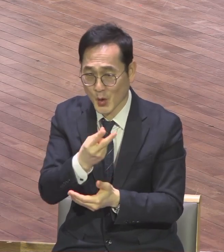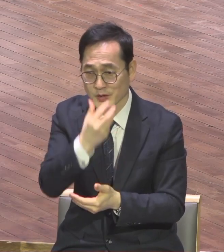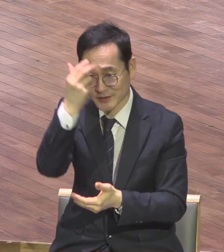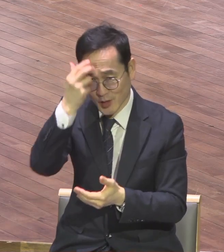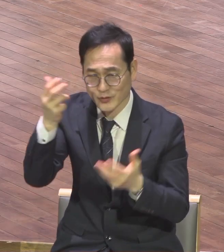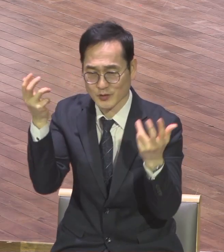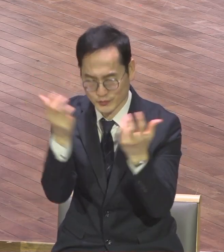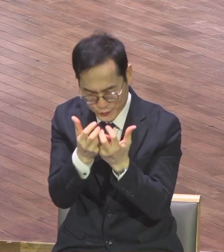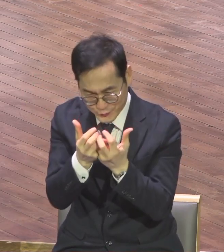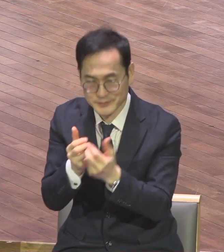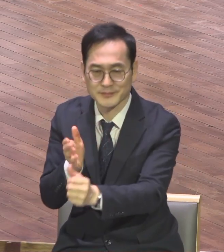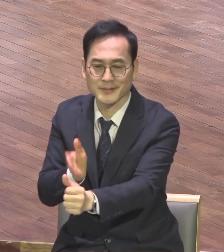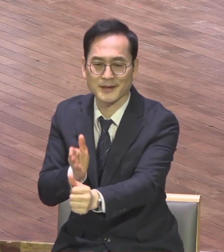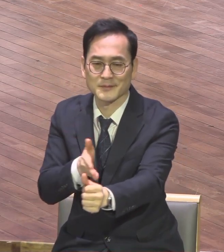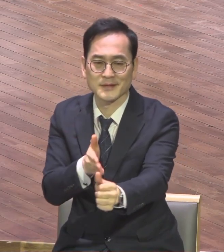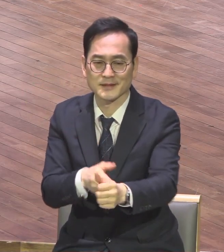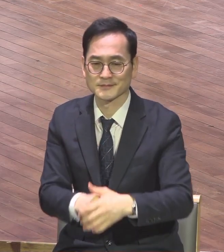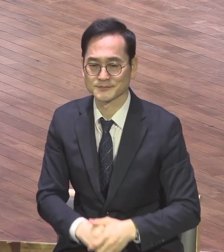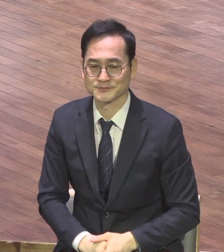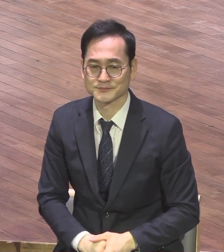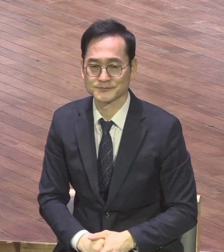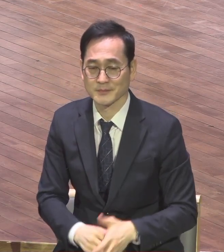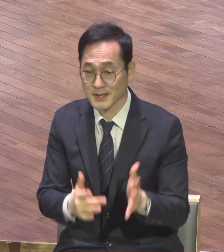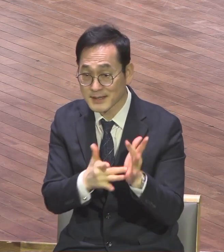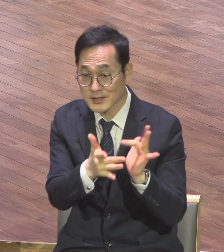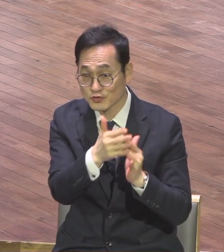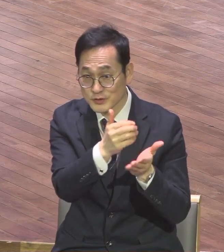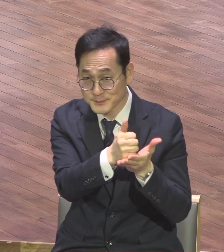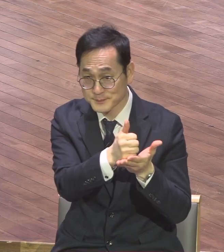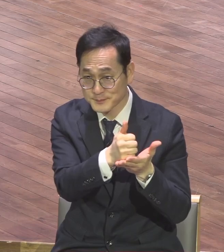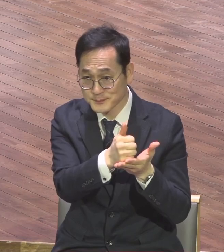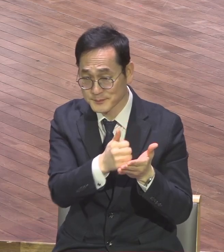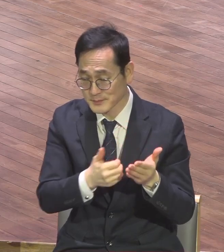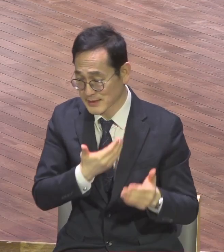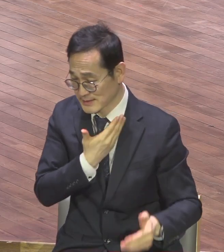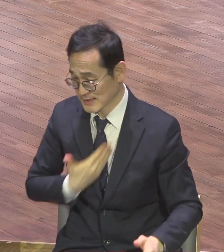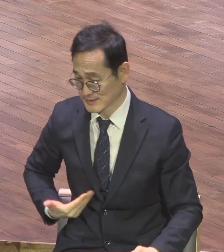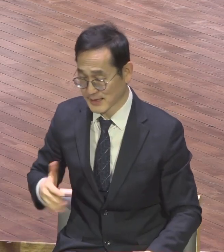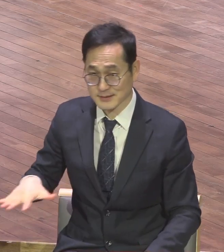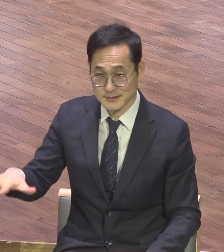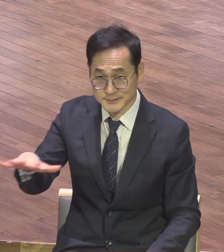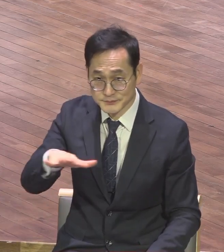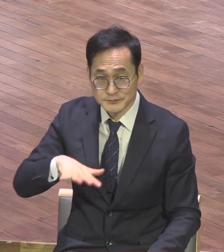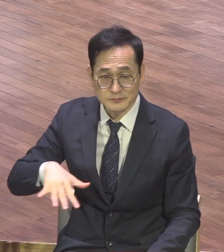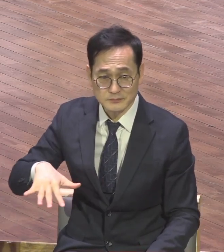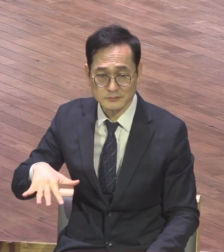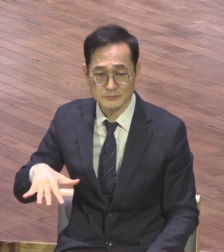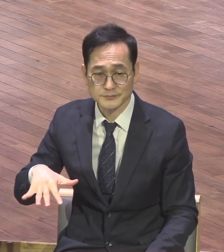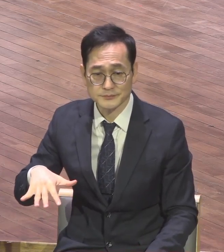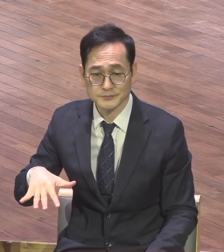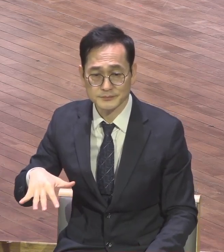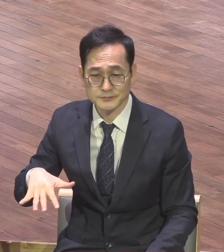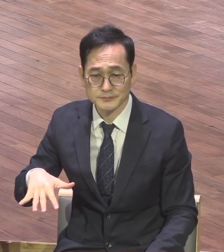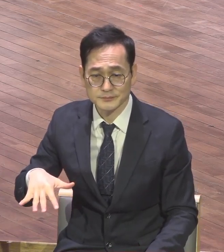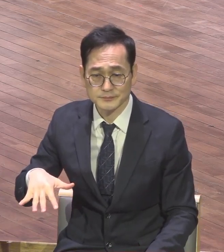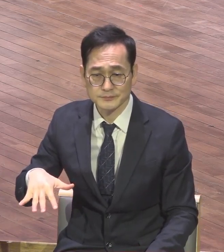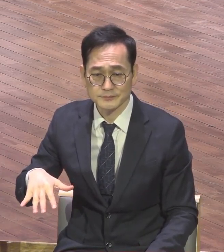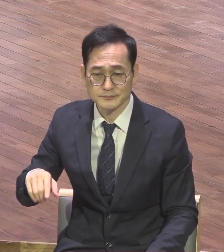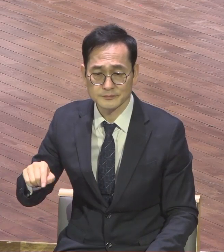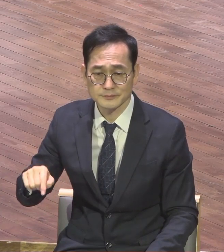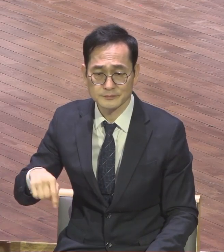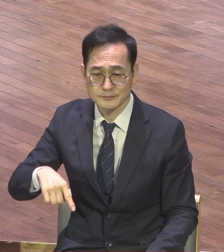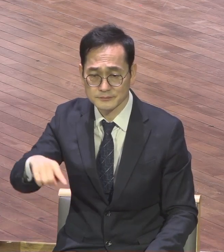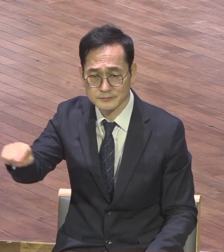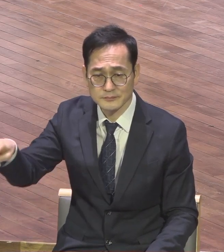바랍니다. 당시 예수님의 이 제자들은 어떤 상태냐? 국가에서